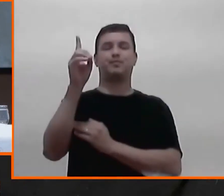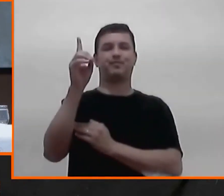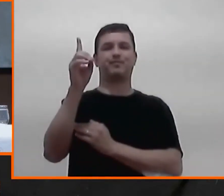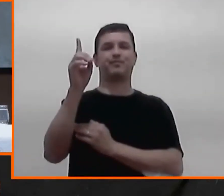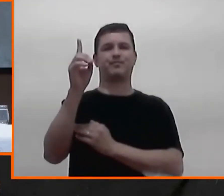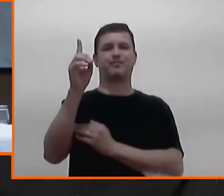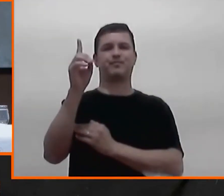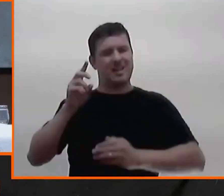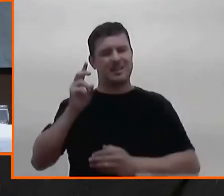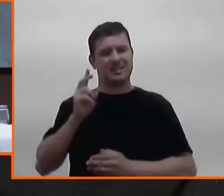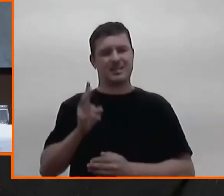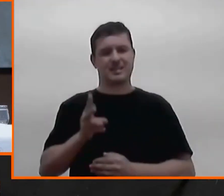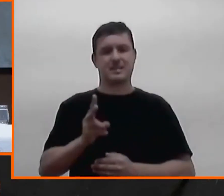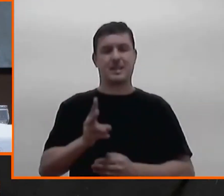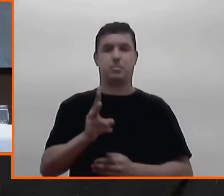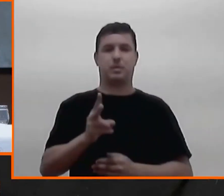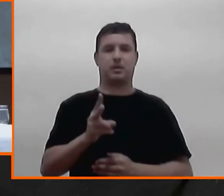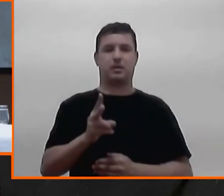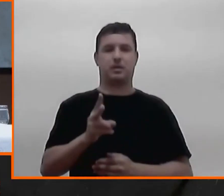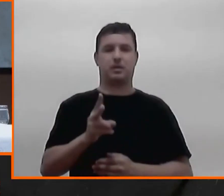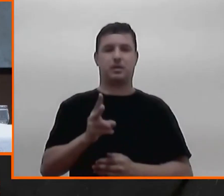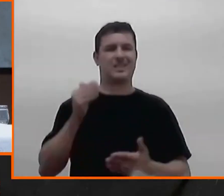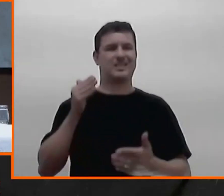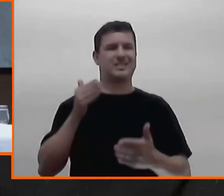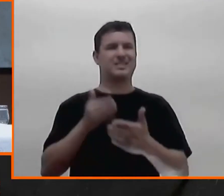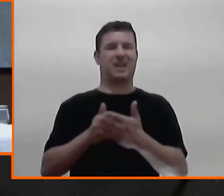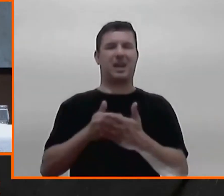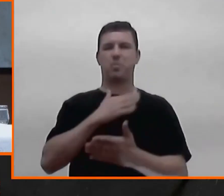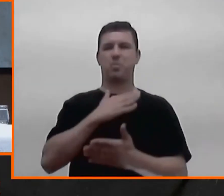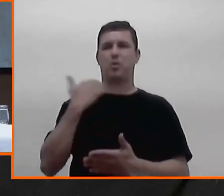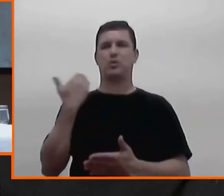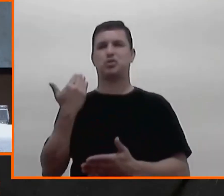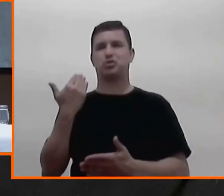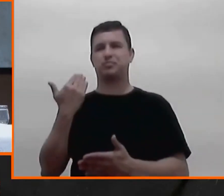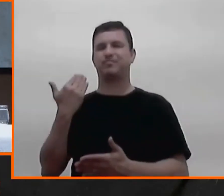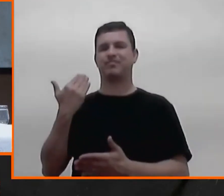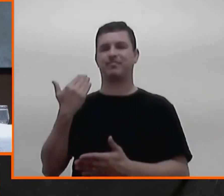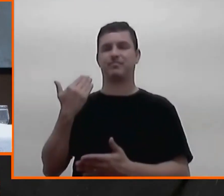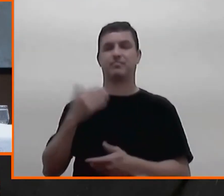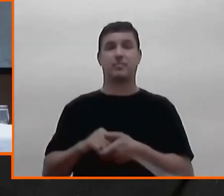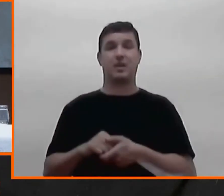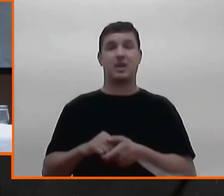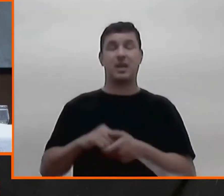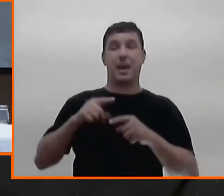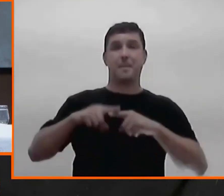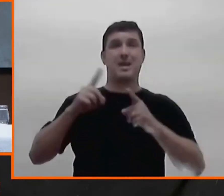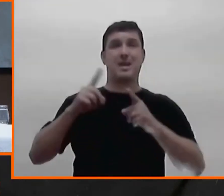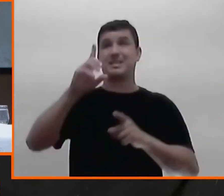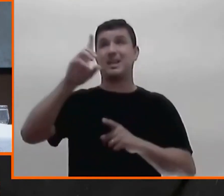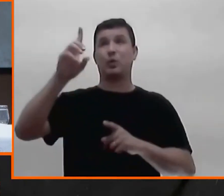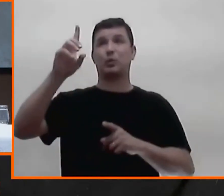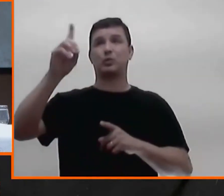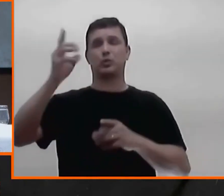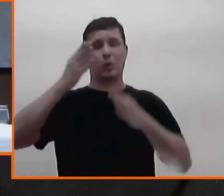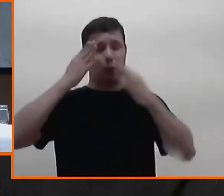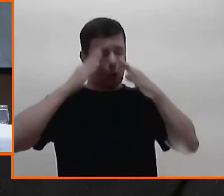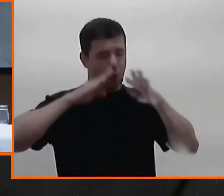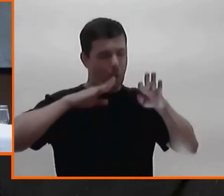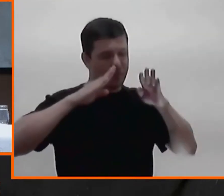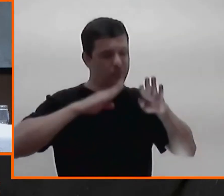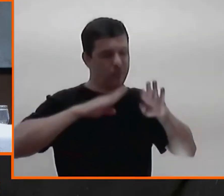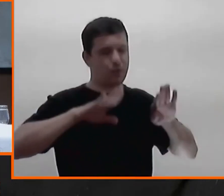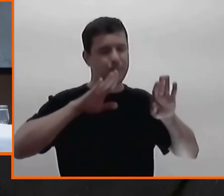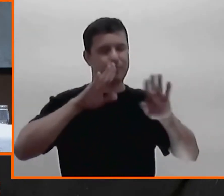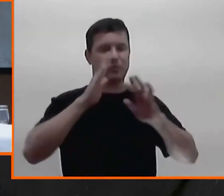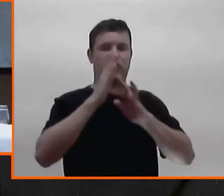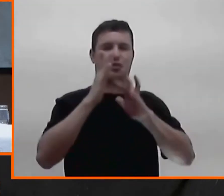até a morte e morte de cruz. Pelo que também Deus o exaltou sobremaneira, e